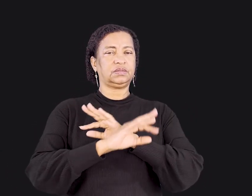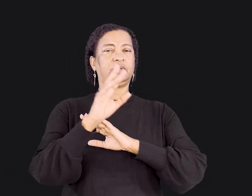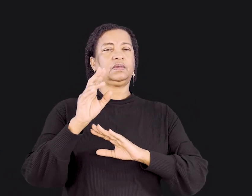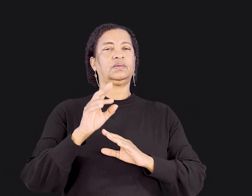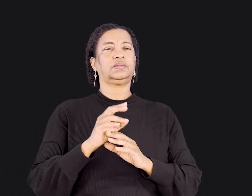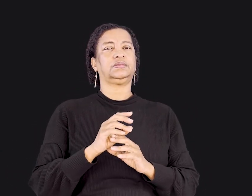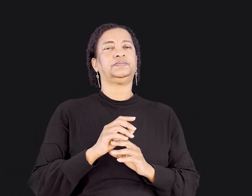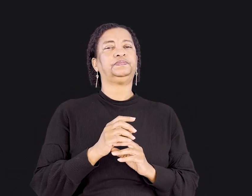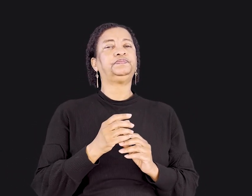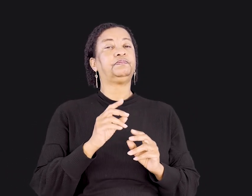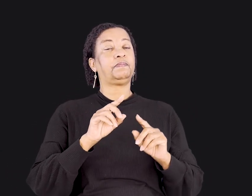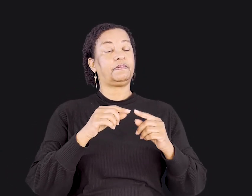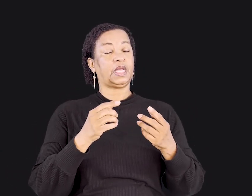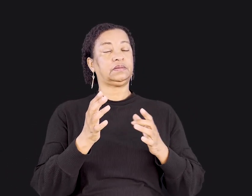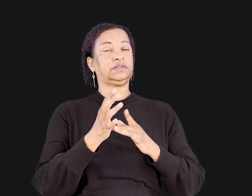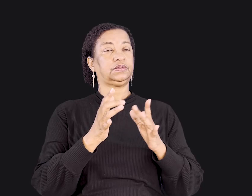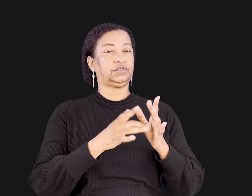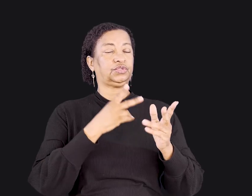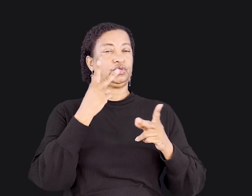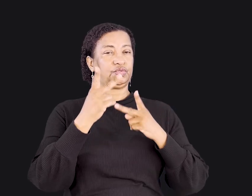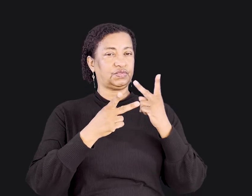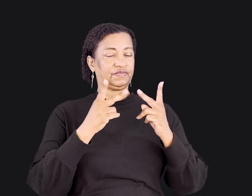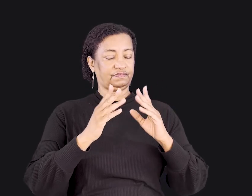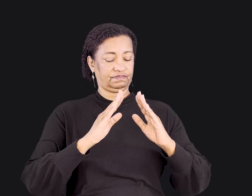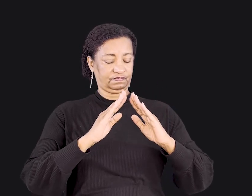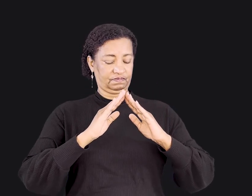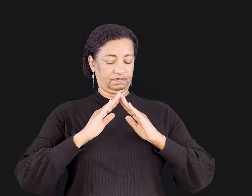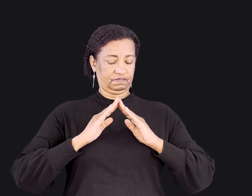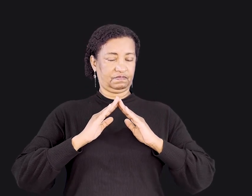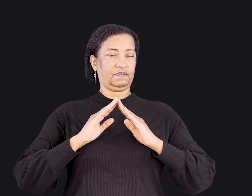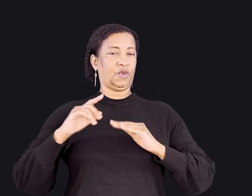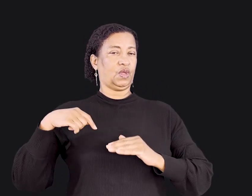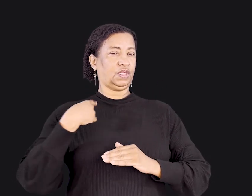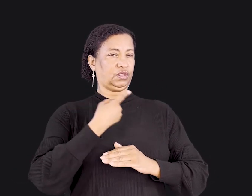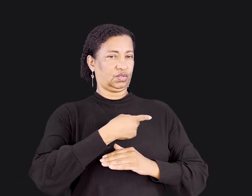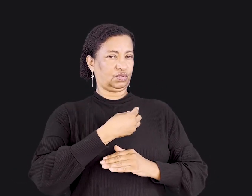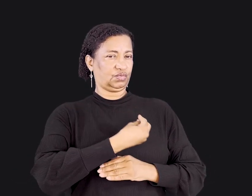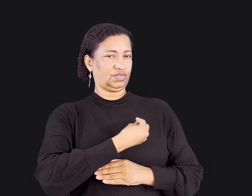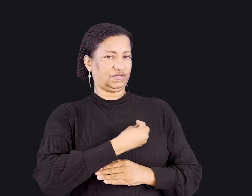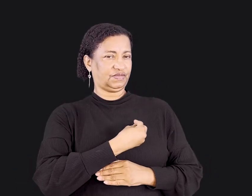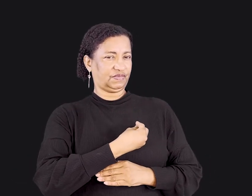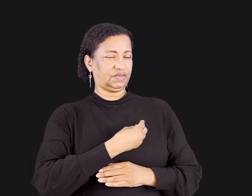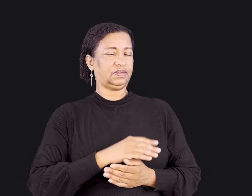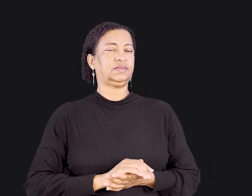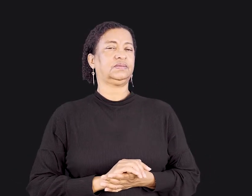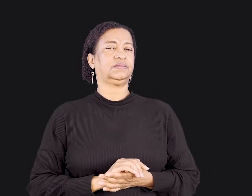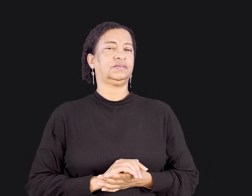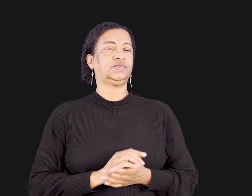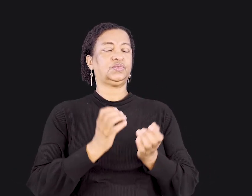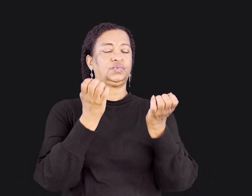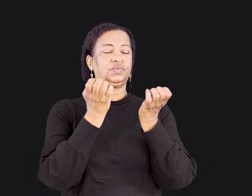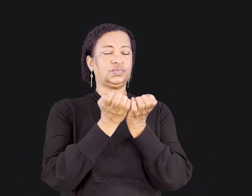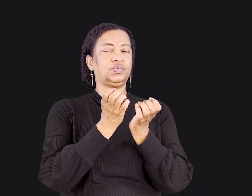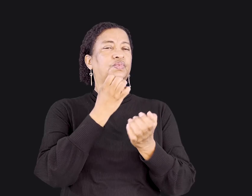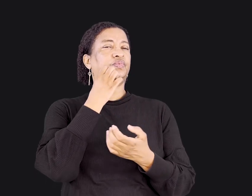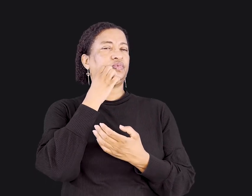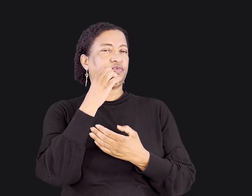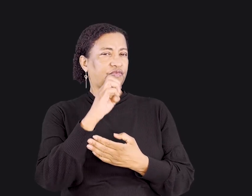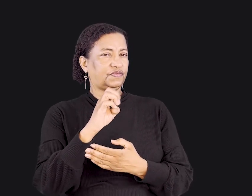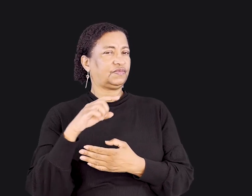Mas, como Jesus estabelece residência em nossas vidas, nós evangélicos enfatizamos o conceito de receber